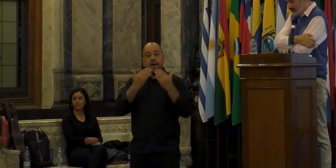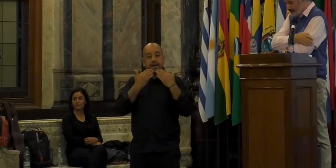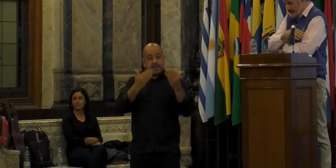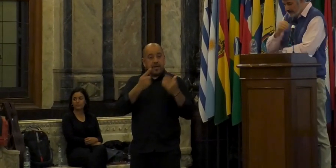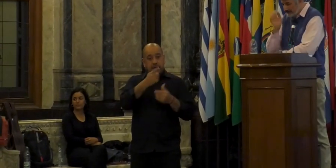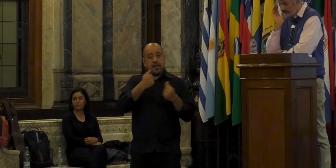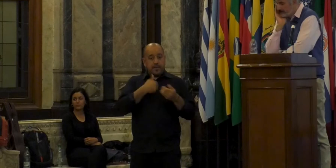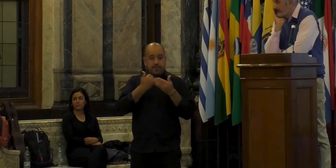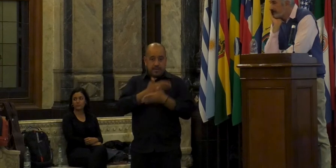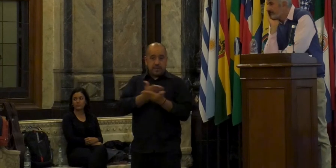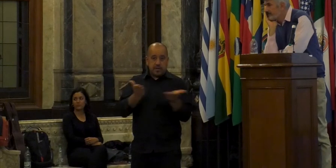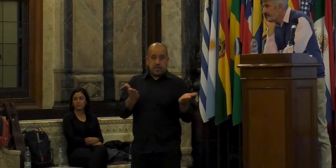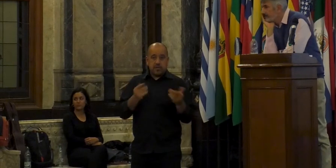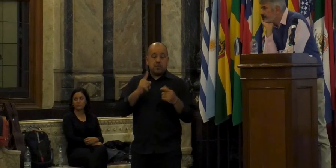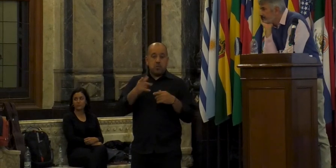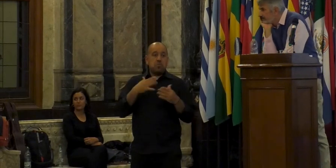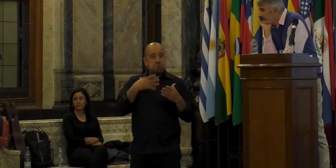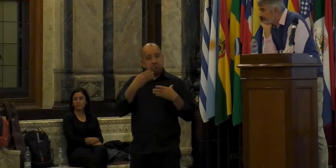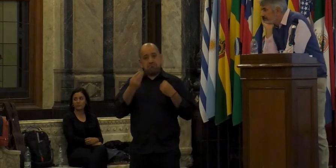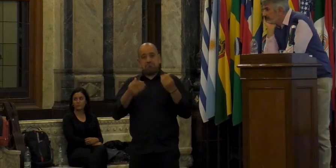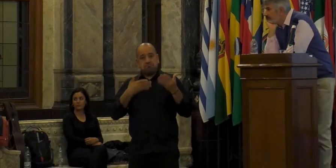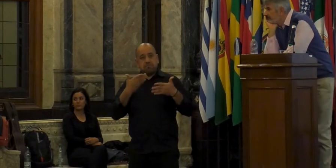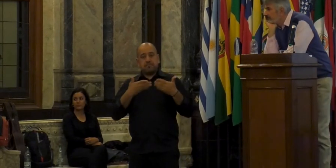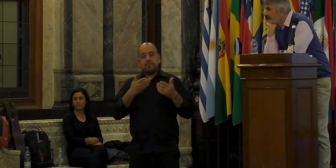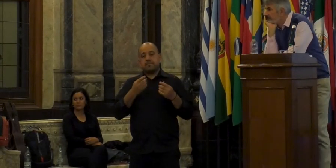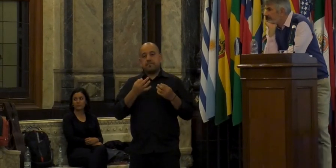la presentación, muy estimulante,